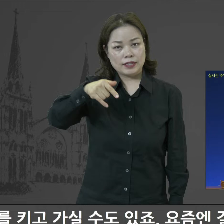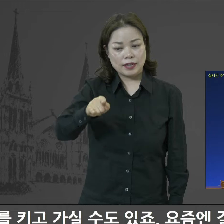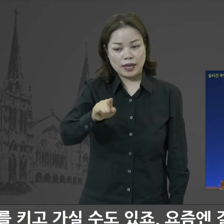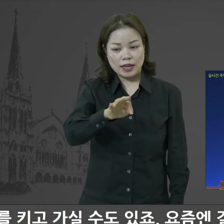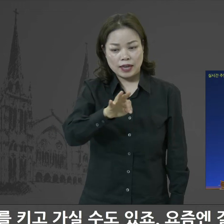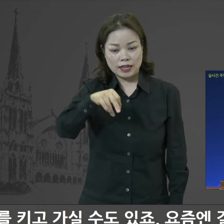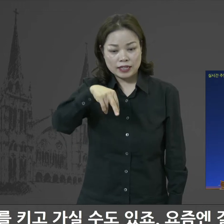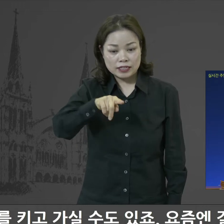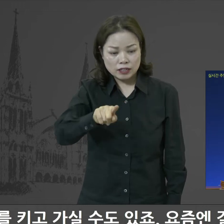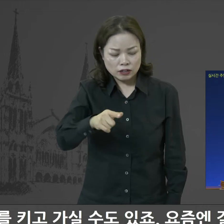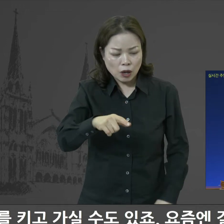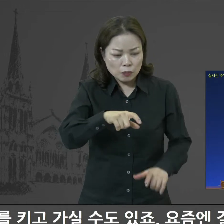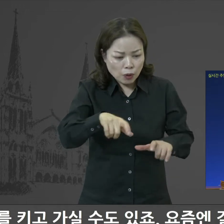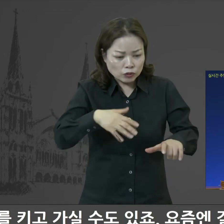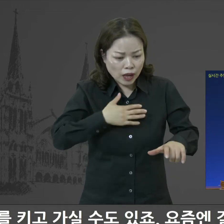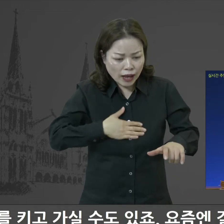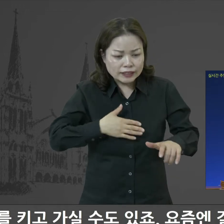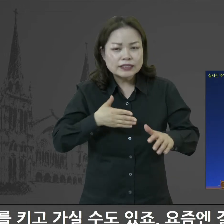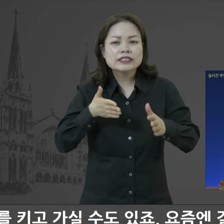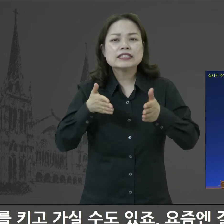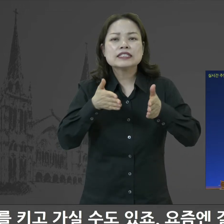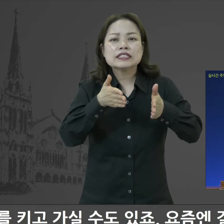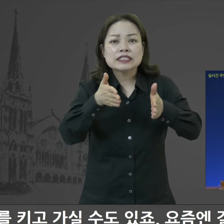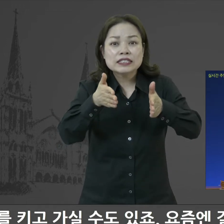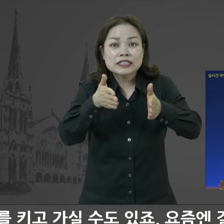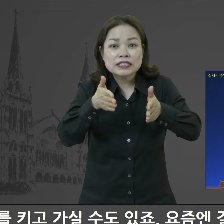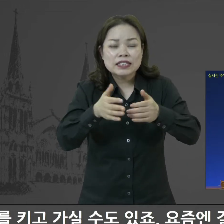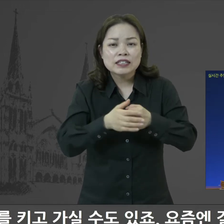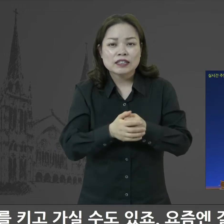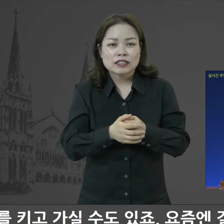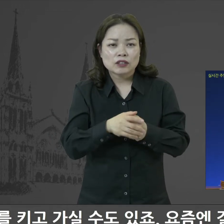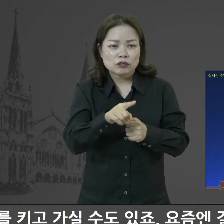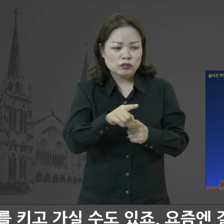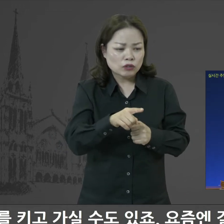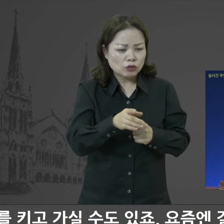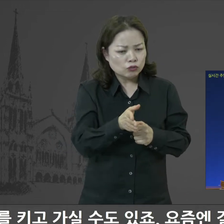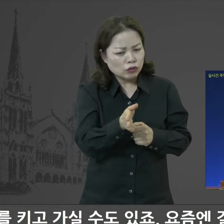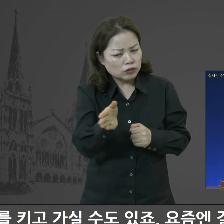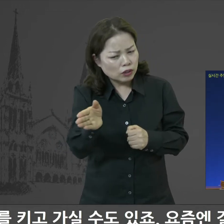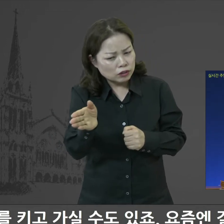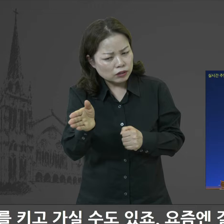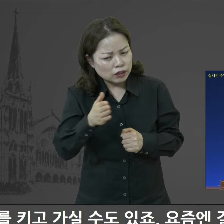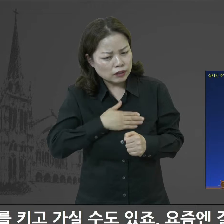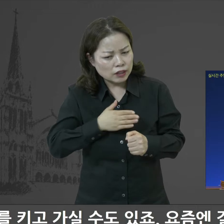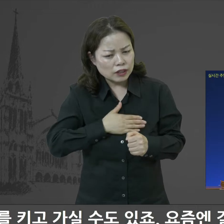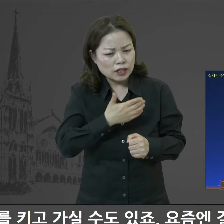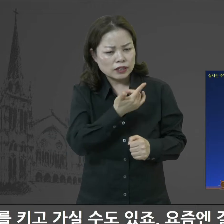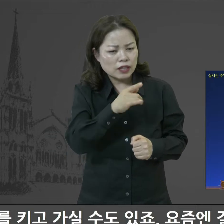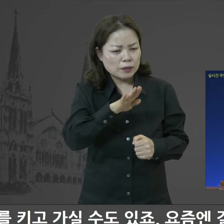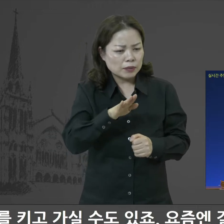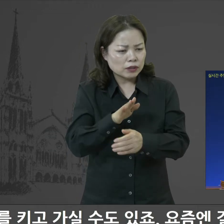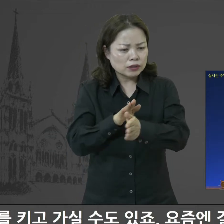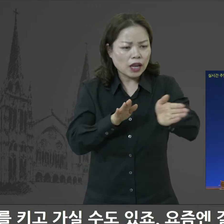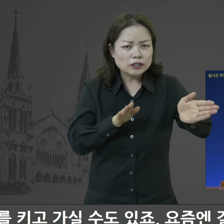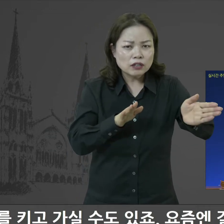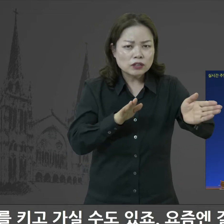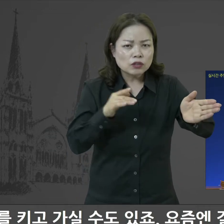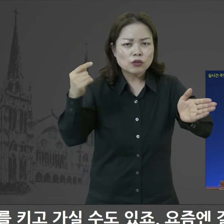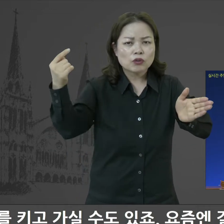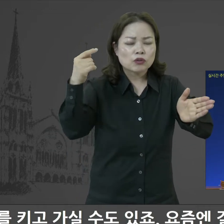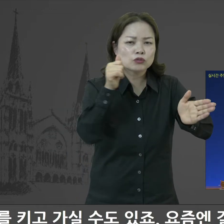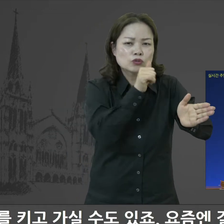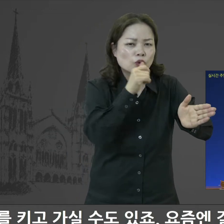맨날 다니던 길이고 맨날 아는 길인데 갑자기 여기에서 우회전을 해야 되는데 내비게이션이 좌회전을 하라고